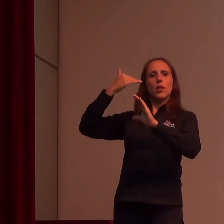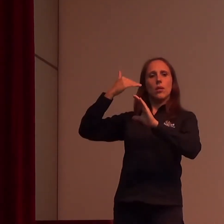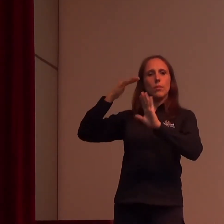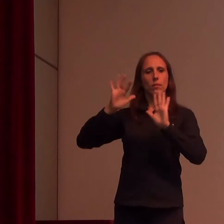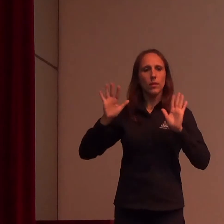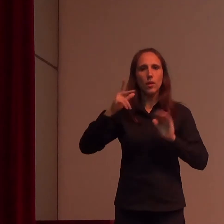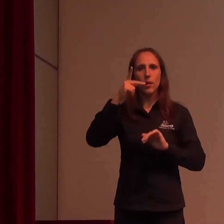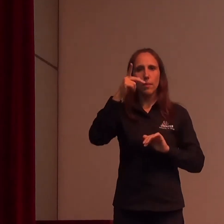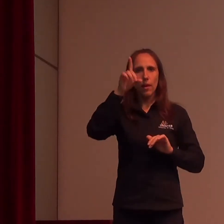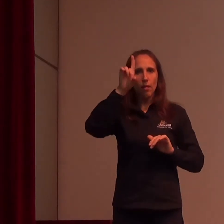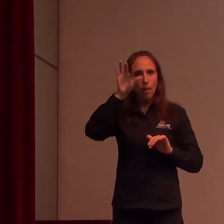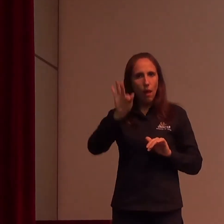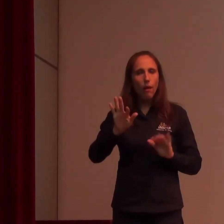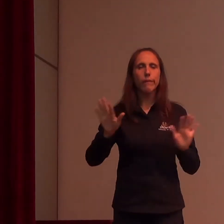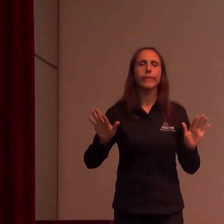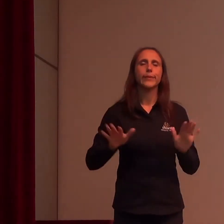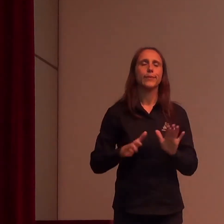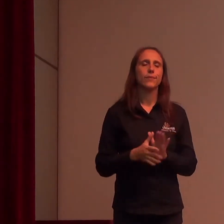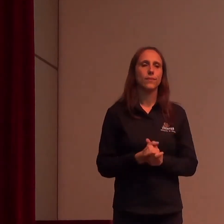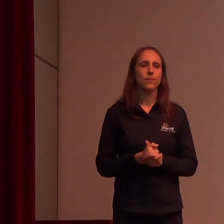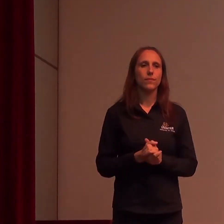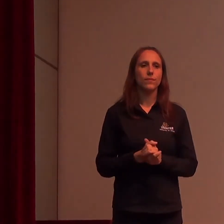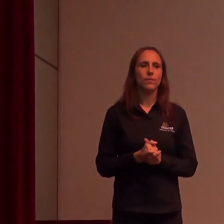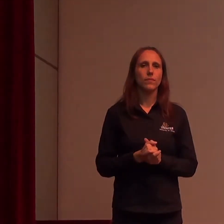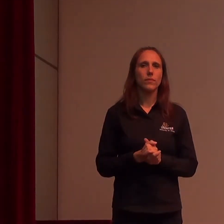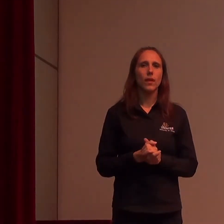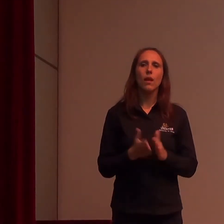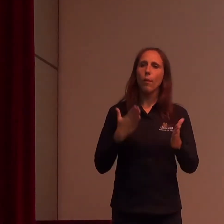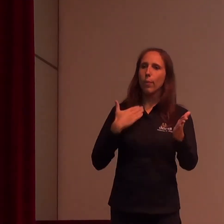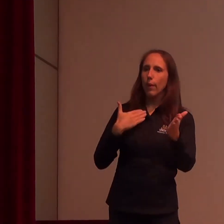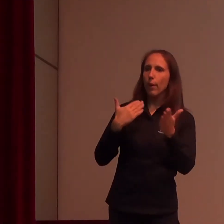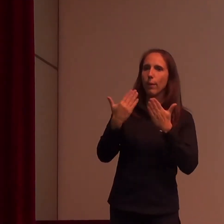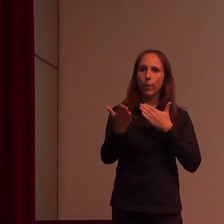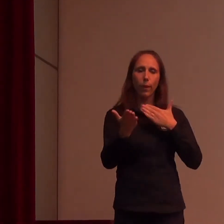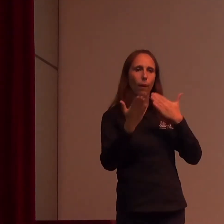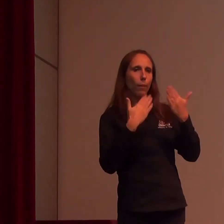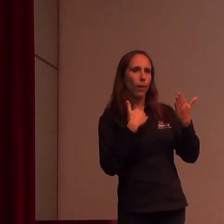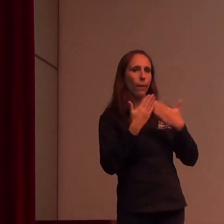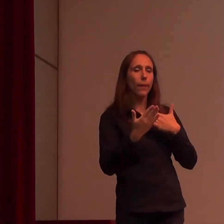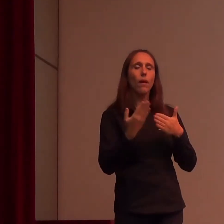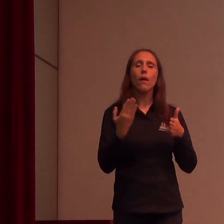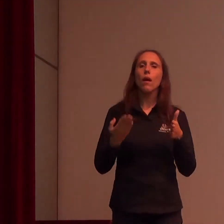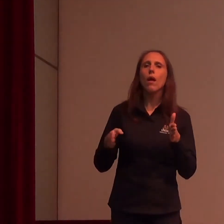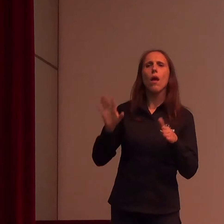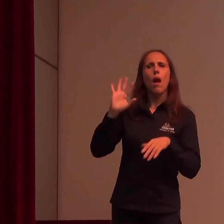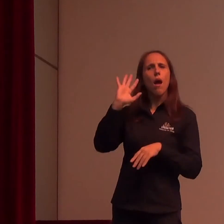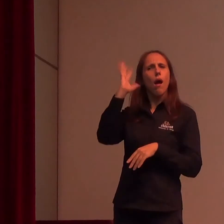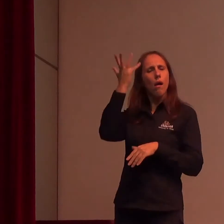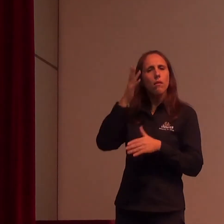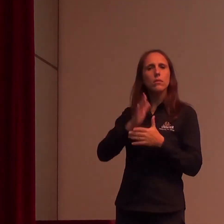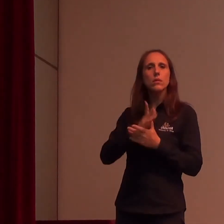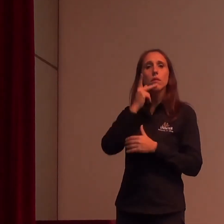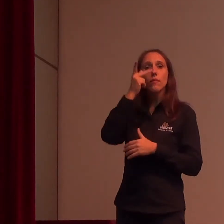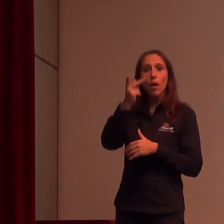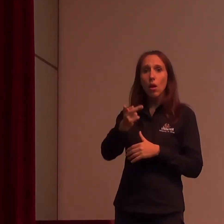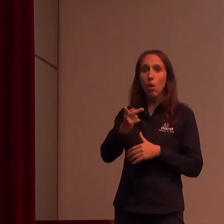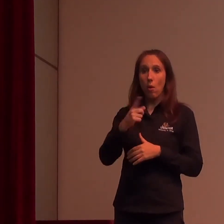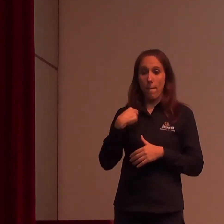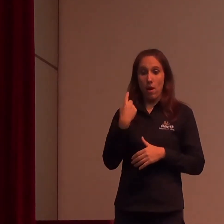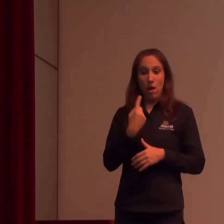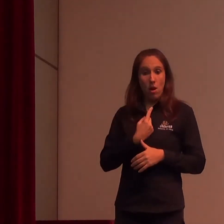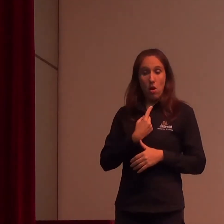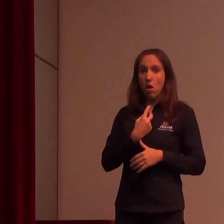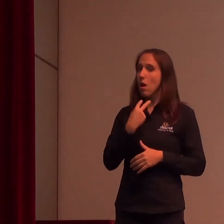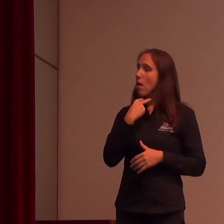o PDF. Aí, bom, conversa vai, conversa vem, e ele chegou num ponto que era o seguinte. Não, mas nós não